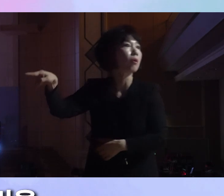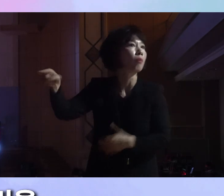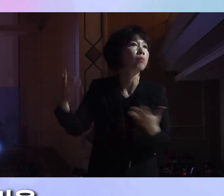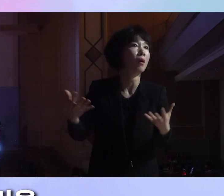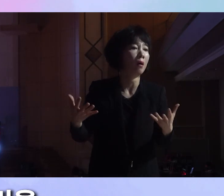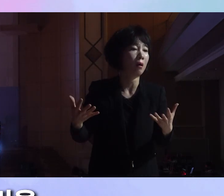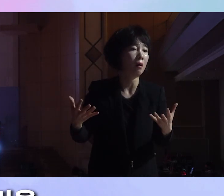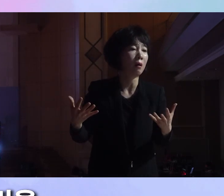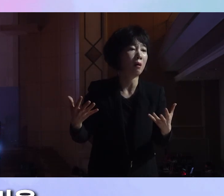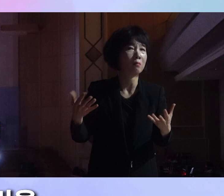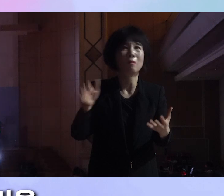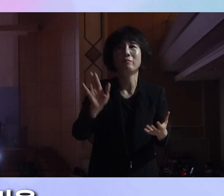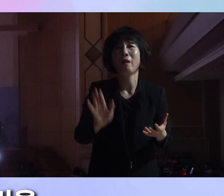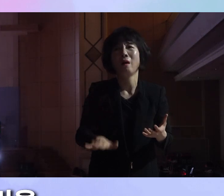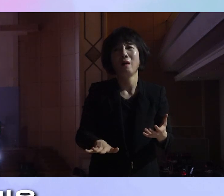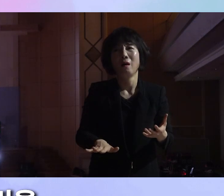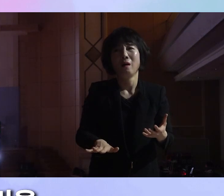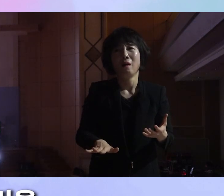그런데